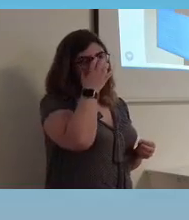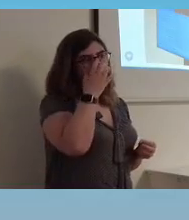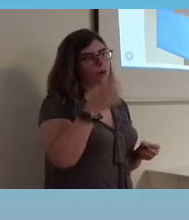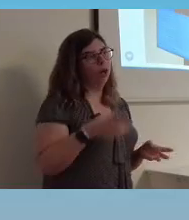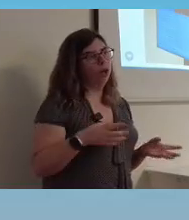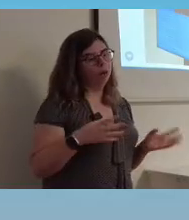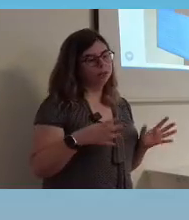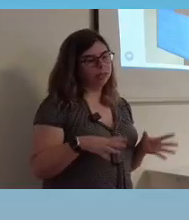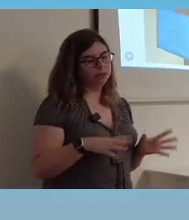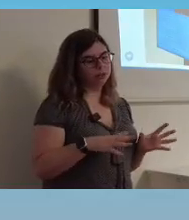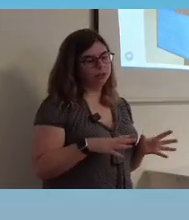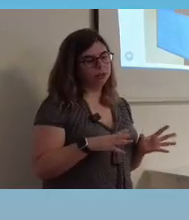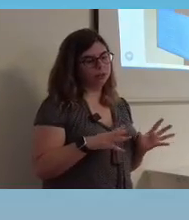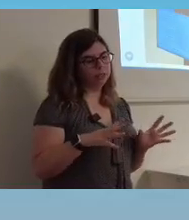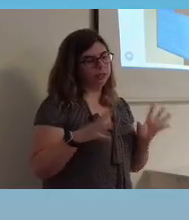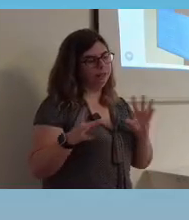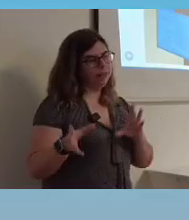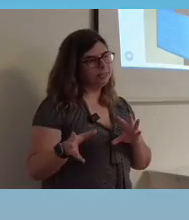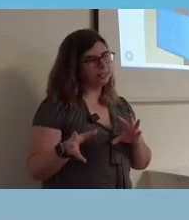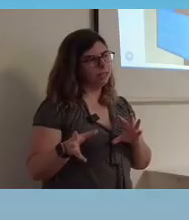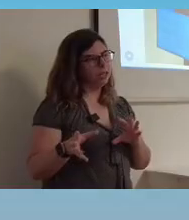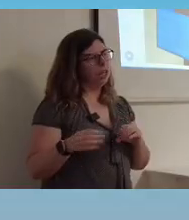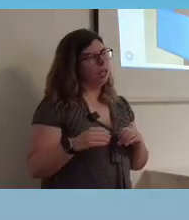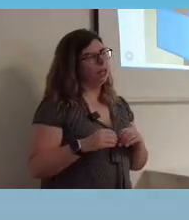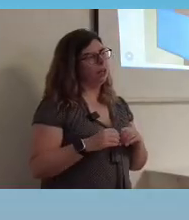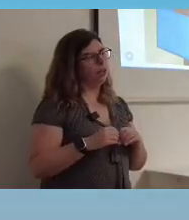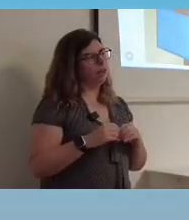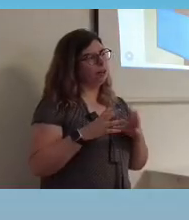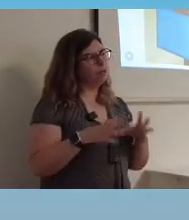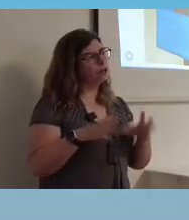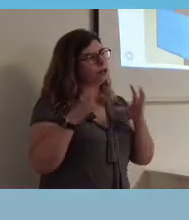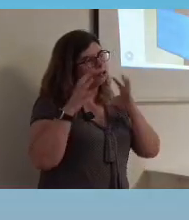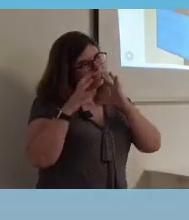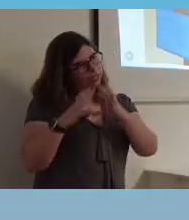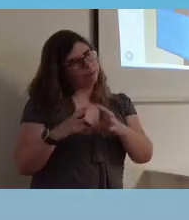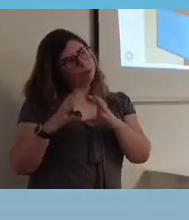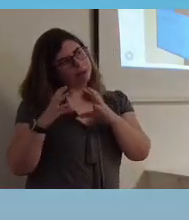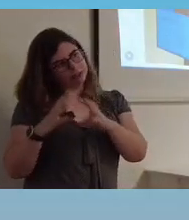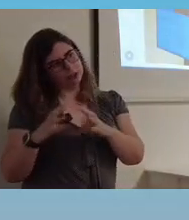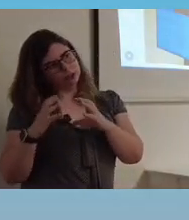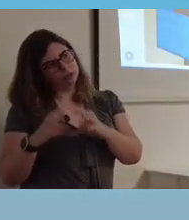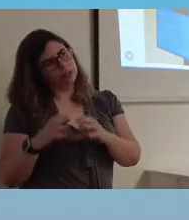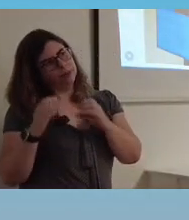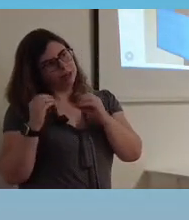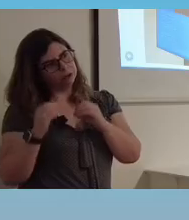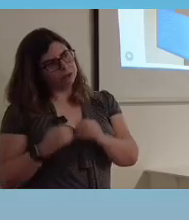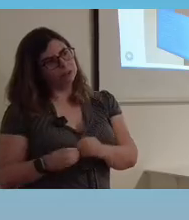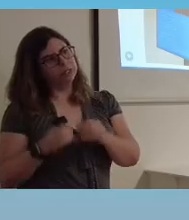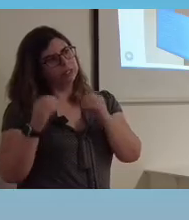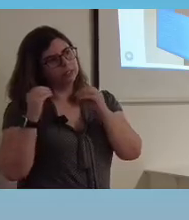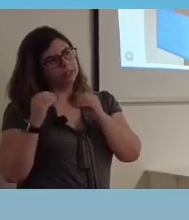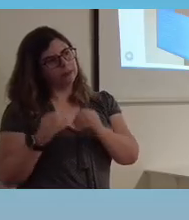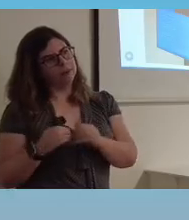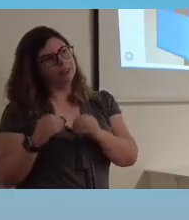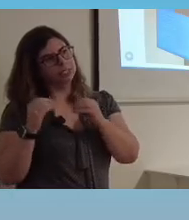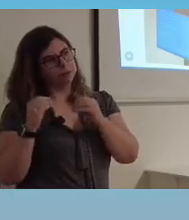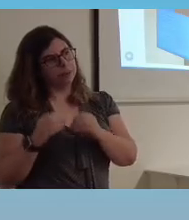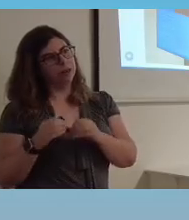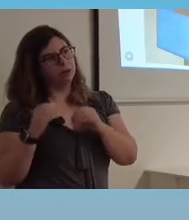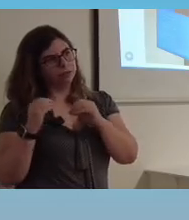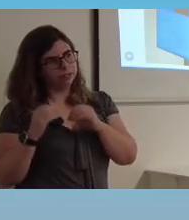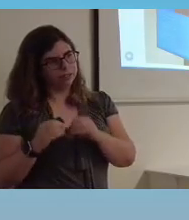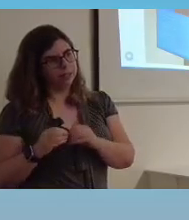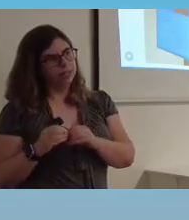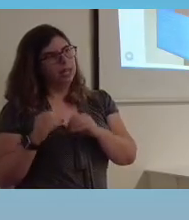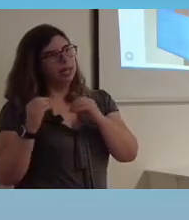Il veut dire qu'au sein de IVES, il y a vraiment toute une équipe de personnes sourdes et malentendantes qui savent